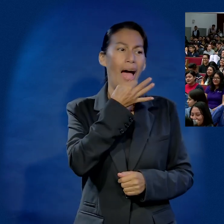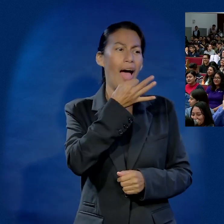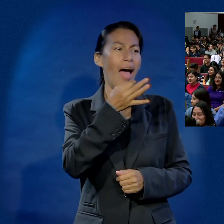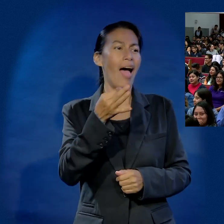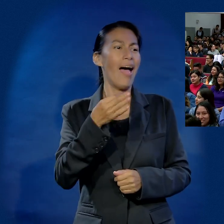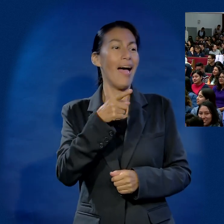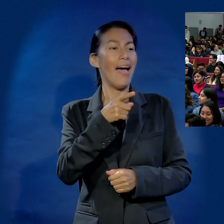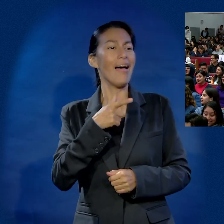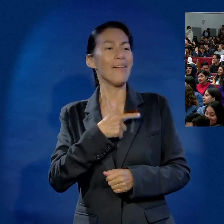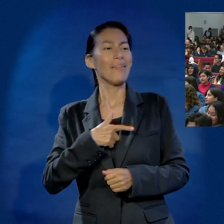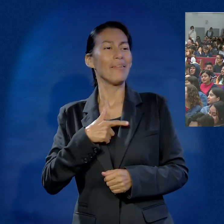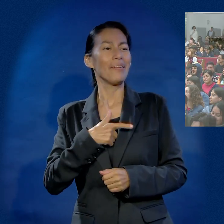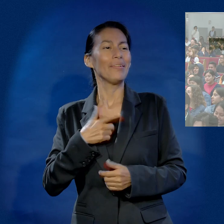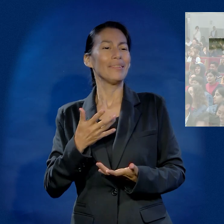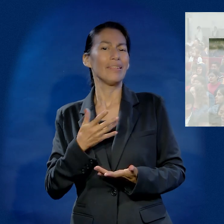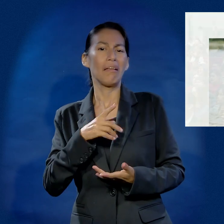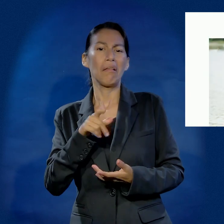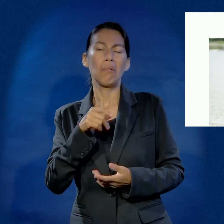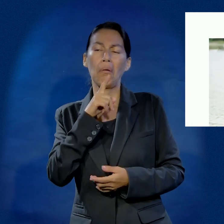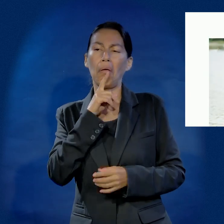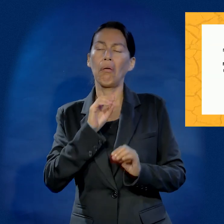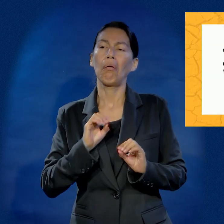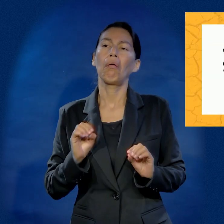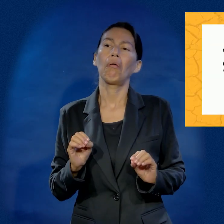No anuncies y después no concretes.